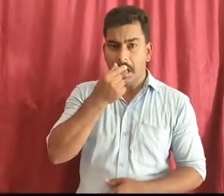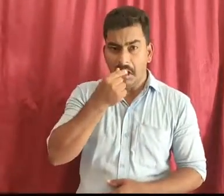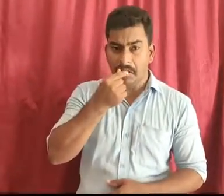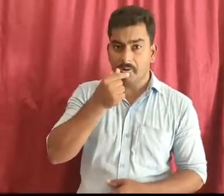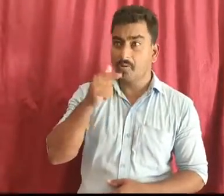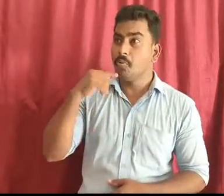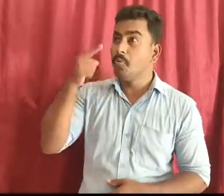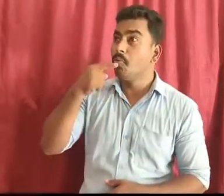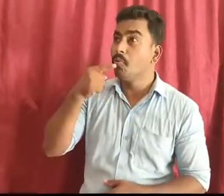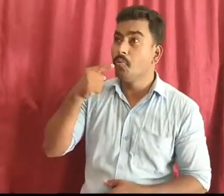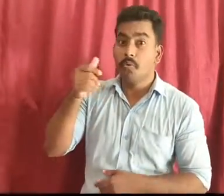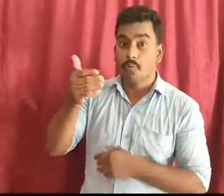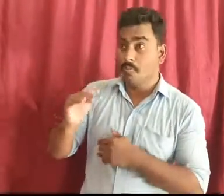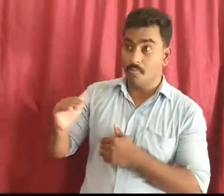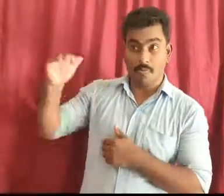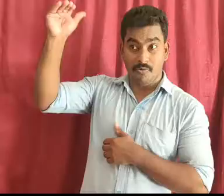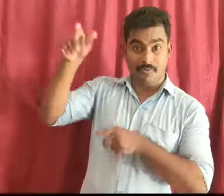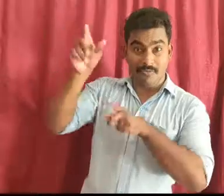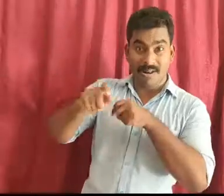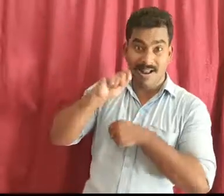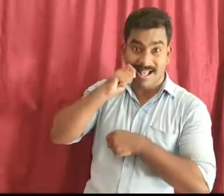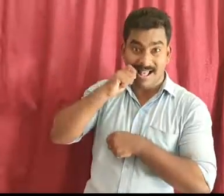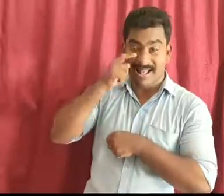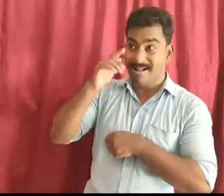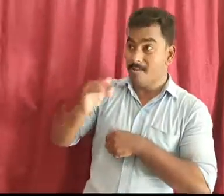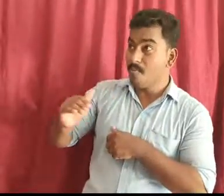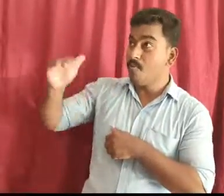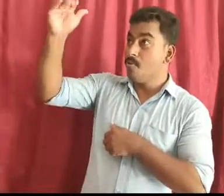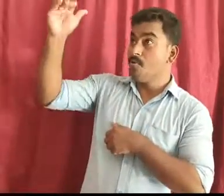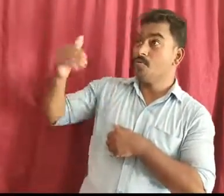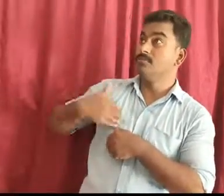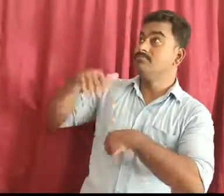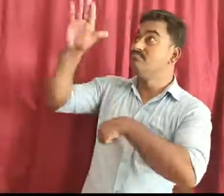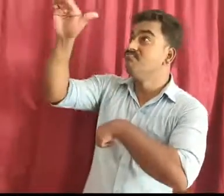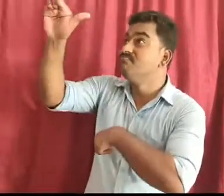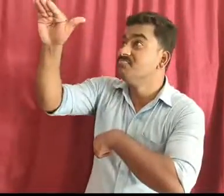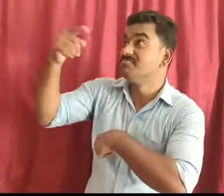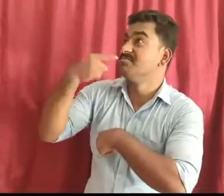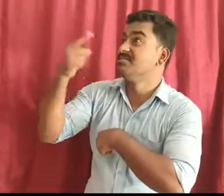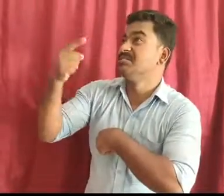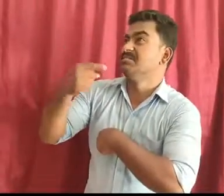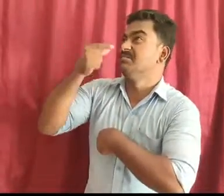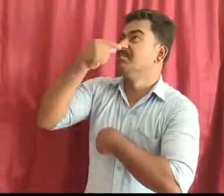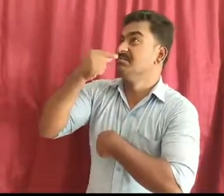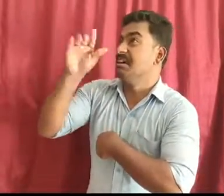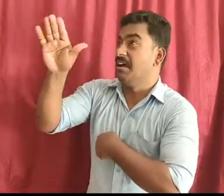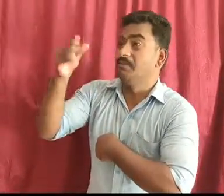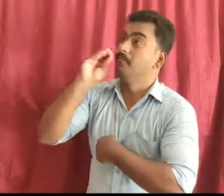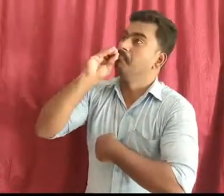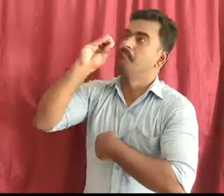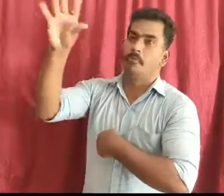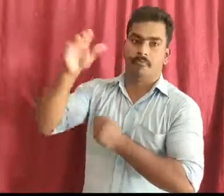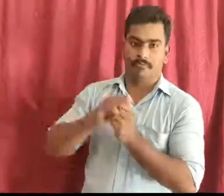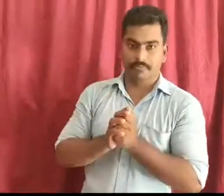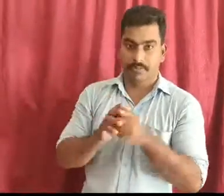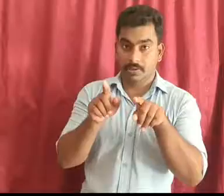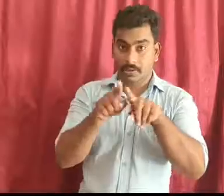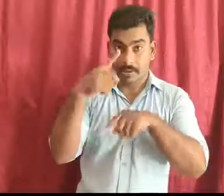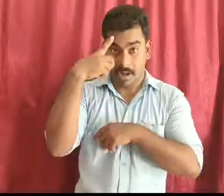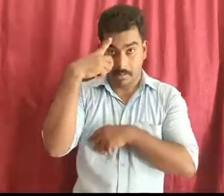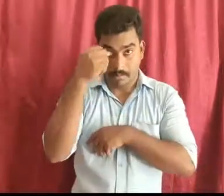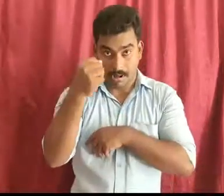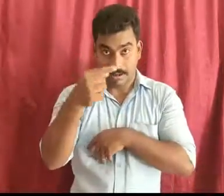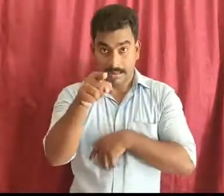അറിയിക്കുക. ഇങ്ങനെയുള്ളവർ വീട്ടിലെ 60 വയസ്സിന് മേൽ